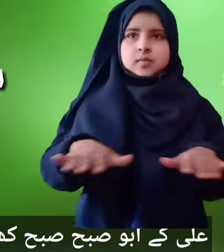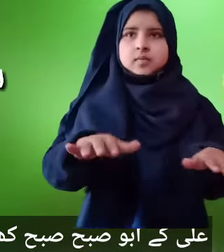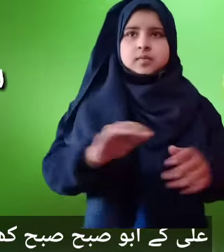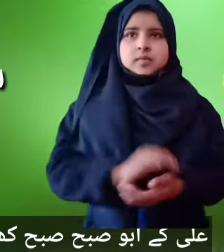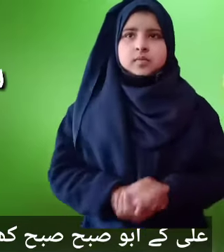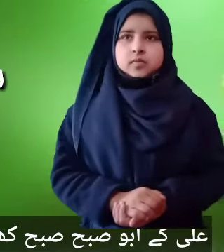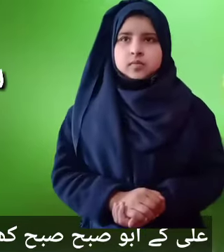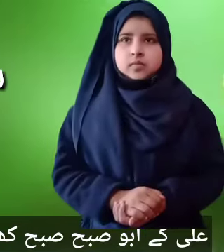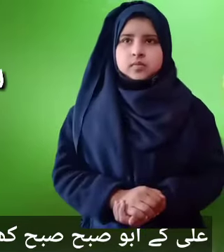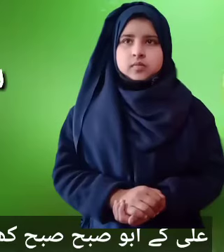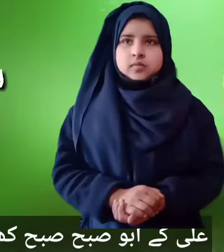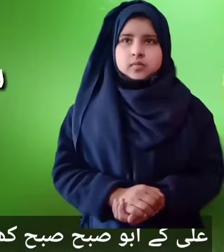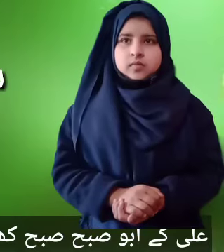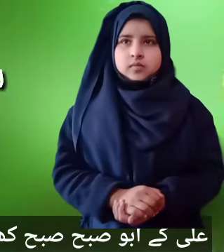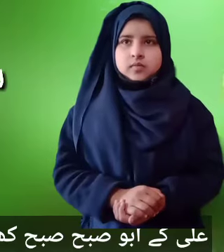सिराब।